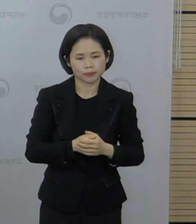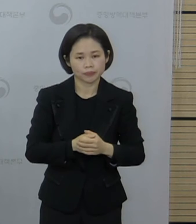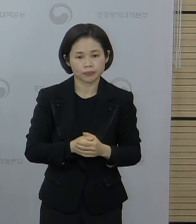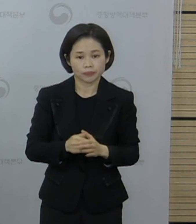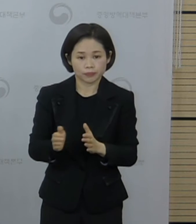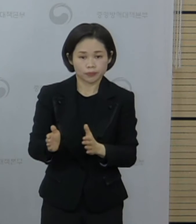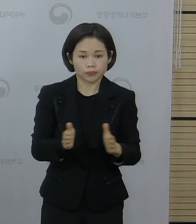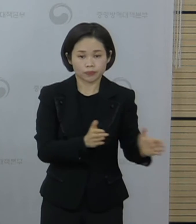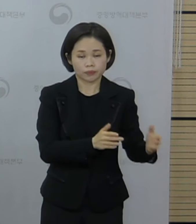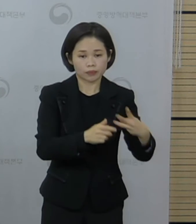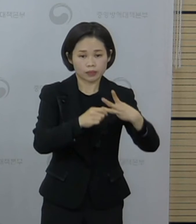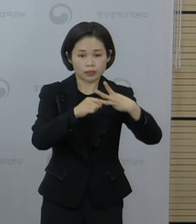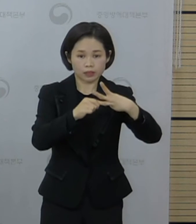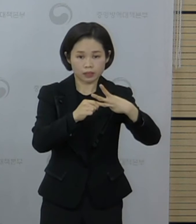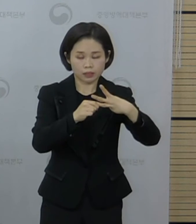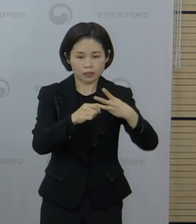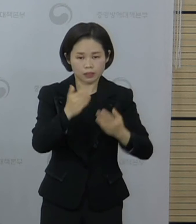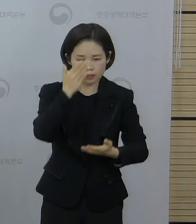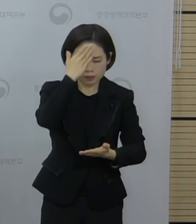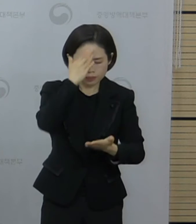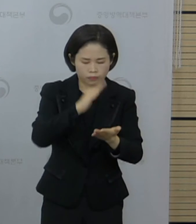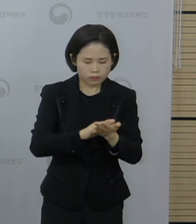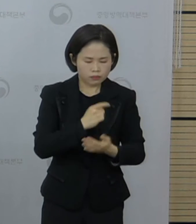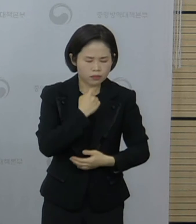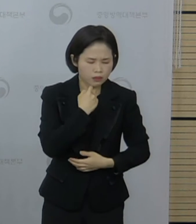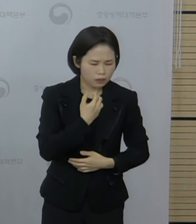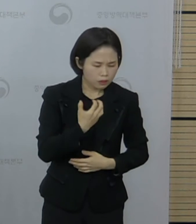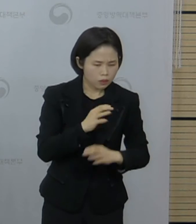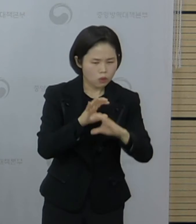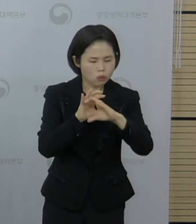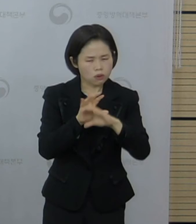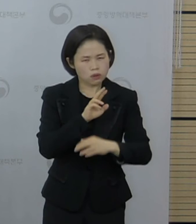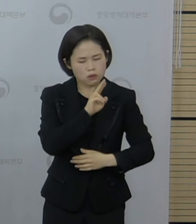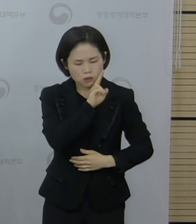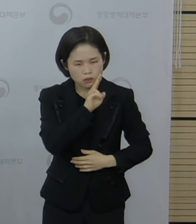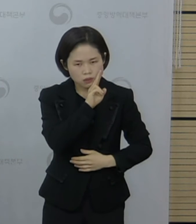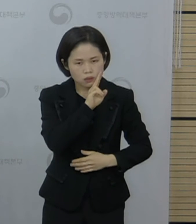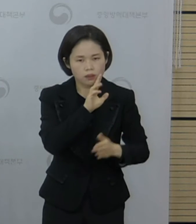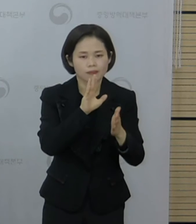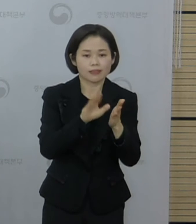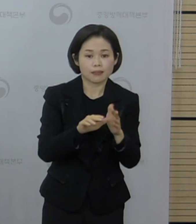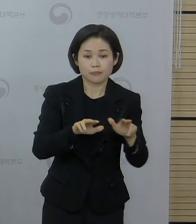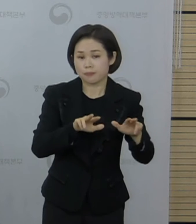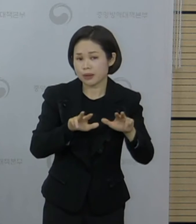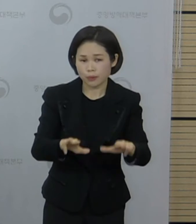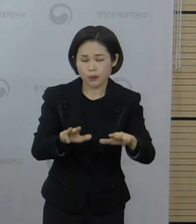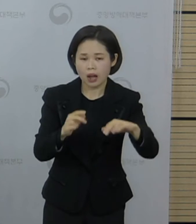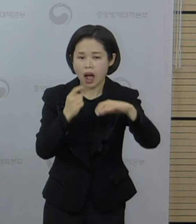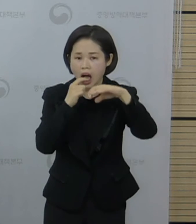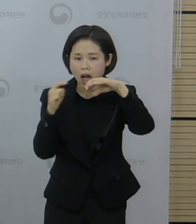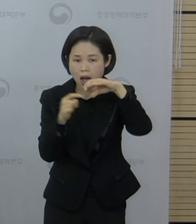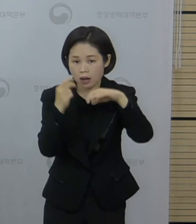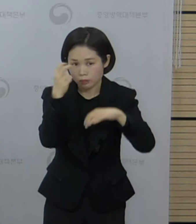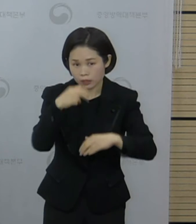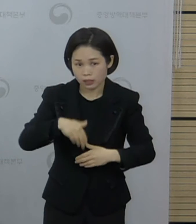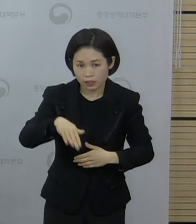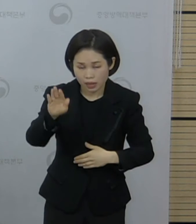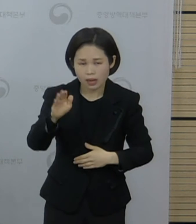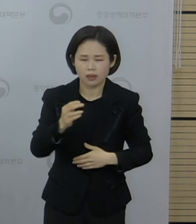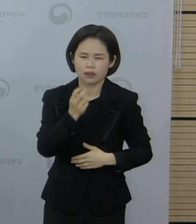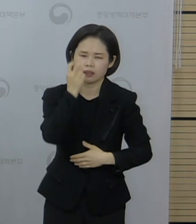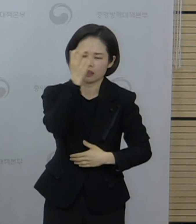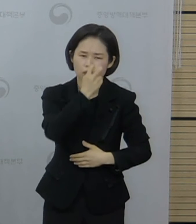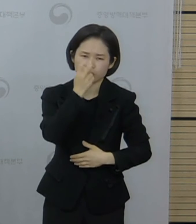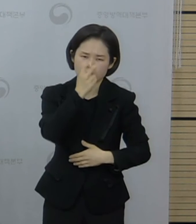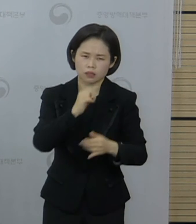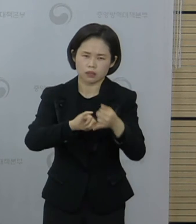번째로 발 열 호흡기 증상 등 의심 증상이 있을 때는 신속하게 선별 출력소 임시 선별검사